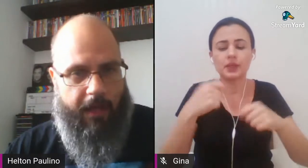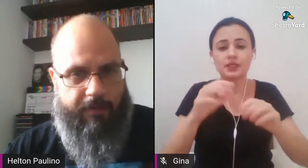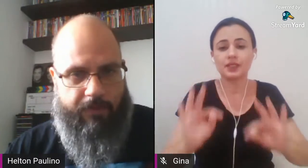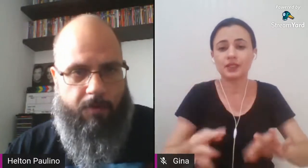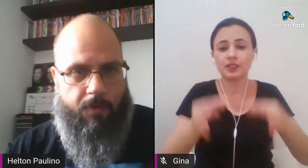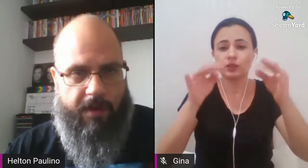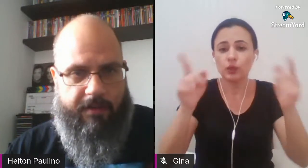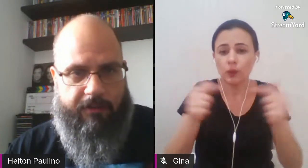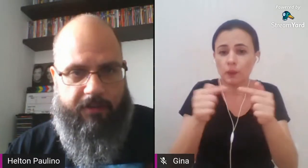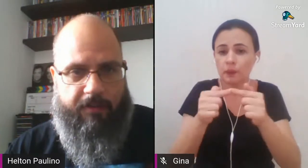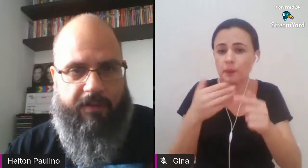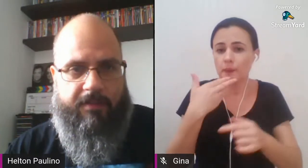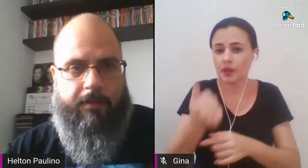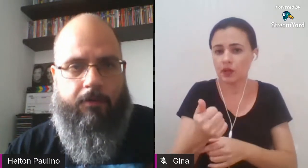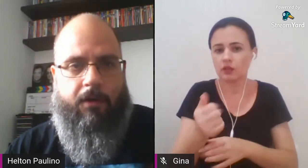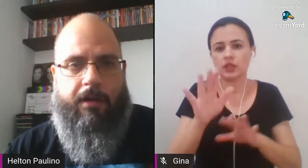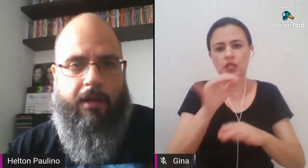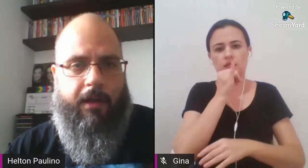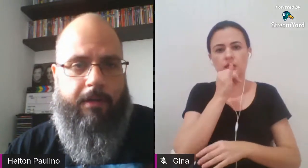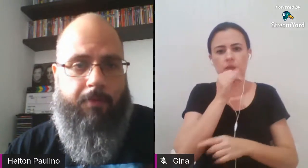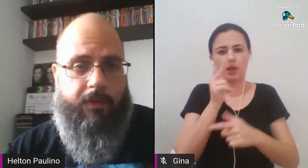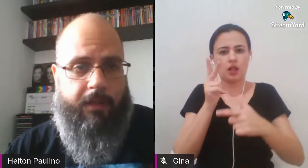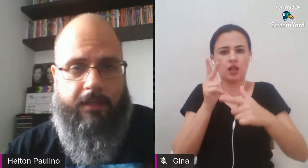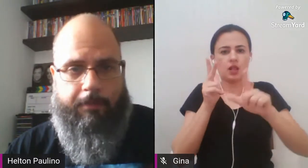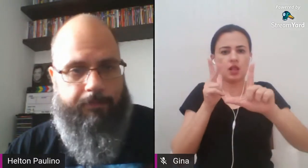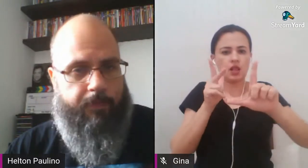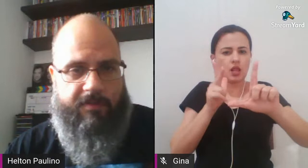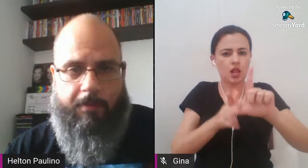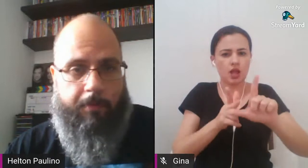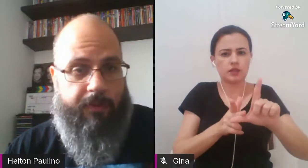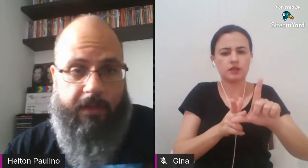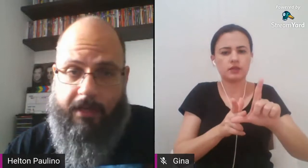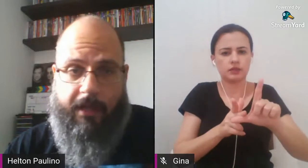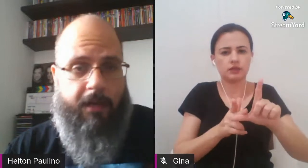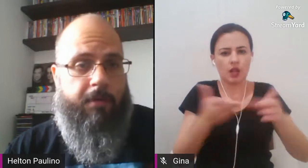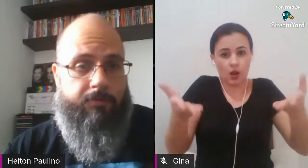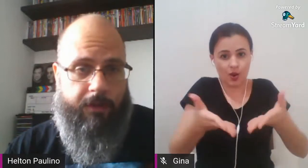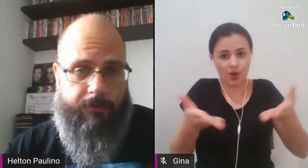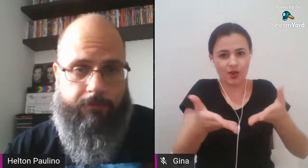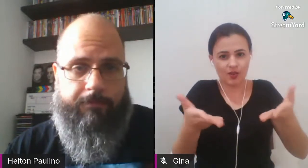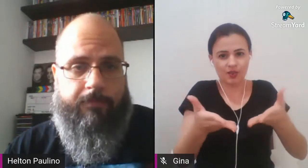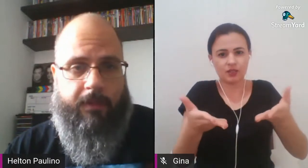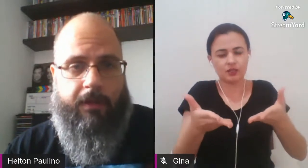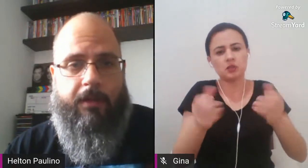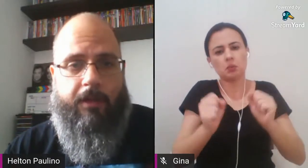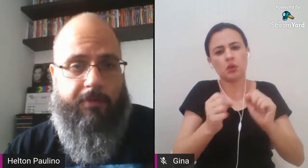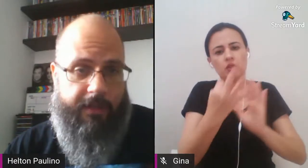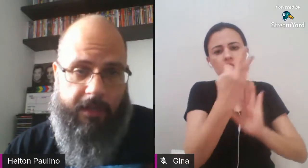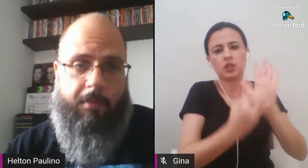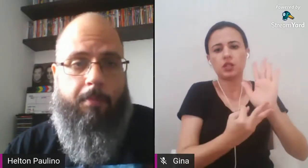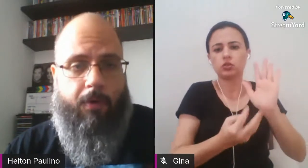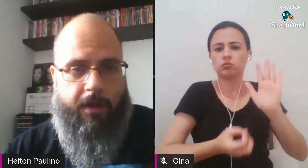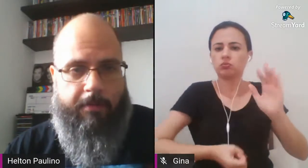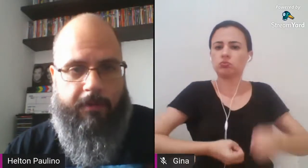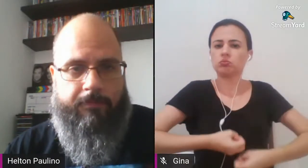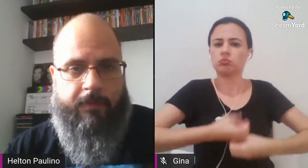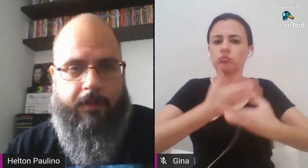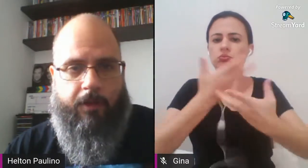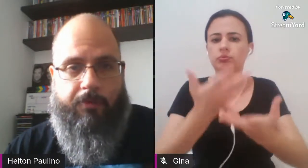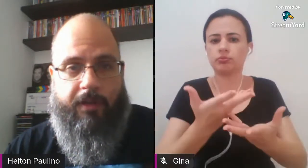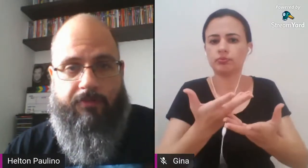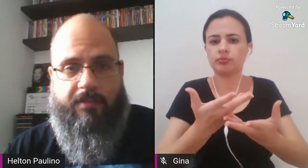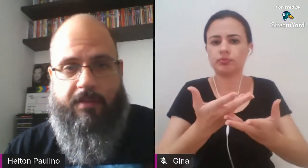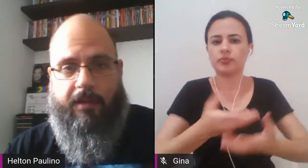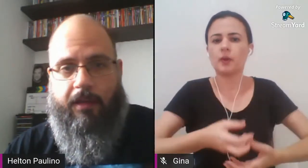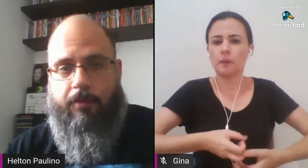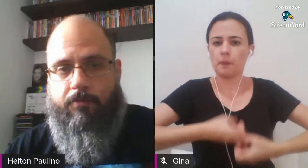exemplo, uma live como essa que a gente está fazendo agora, ela é importante. Por exemplo, eu poderia aqui declamar um texto, né? Eu poderia declamar um poema,